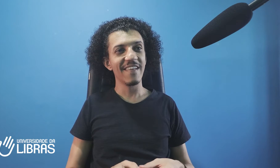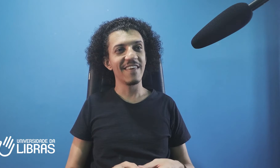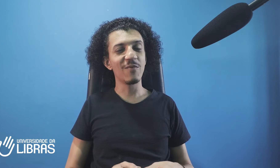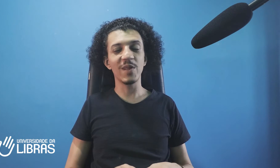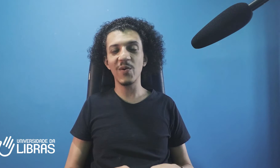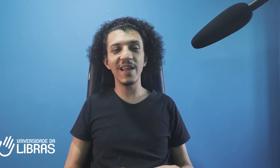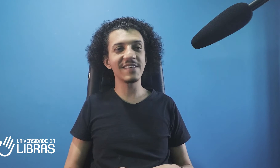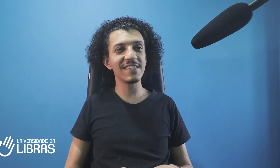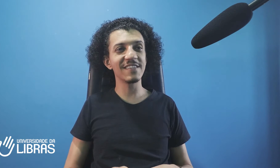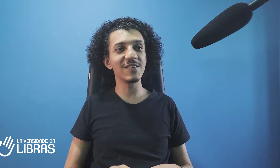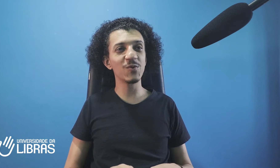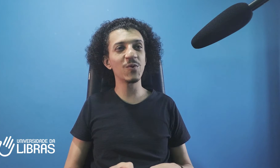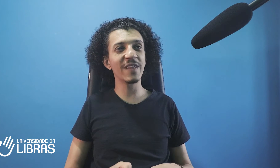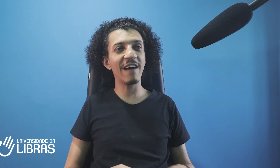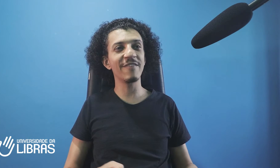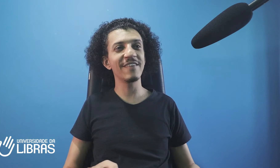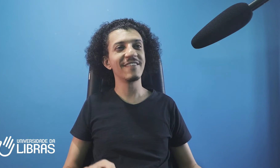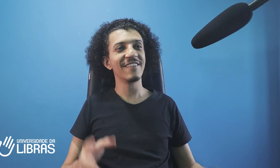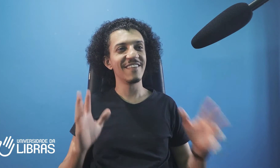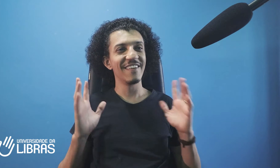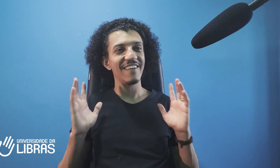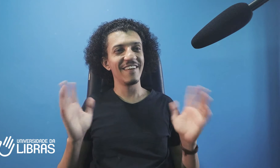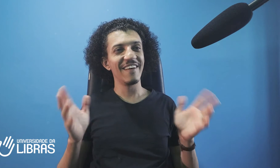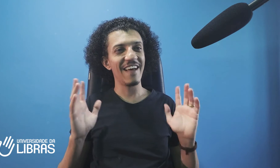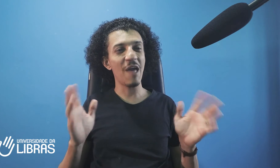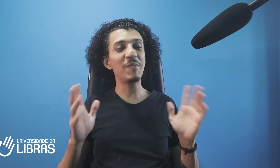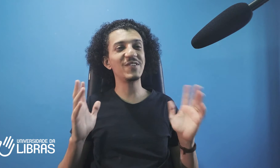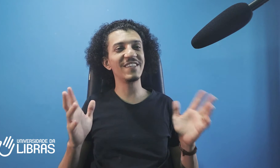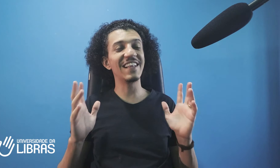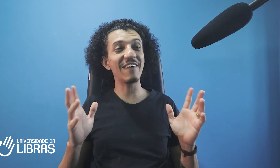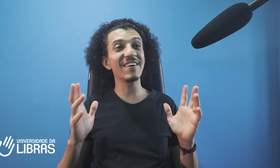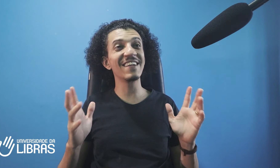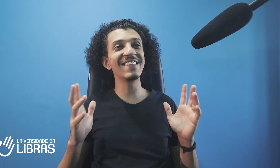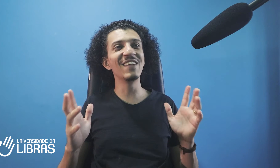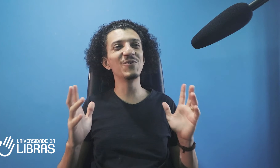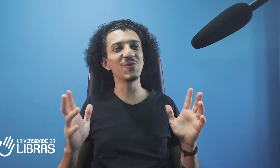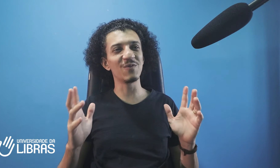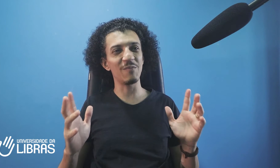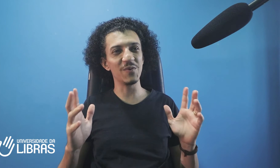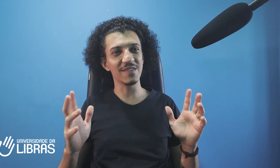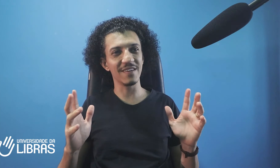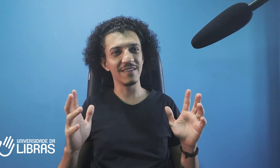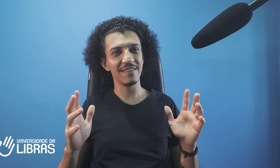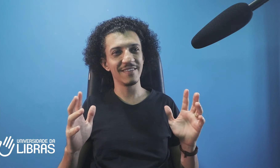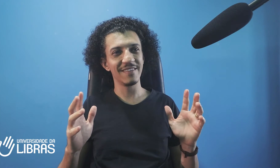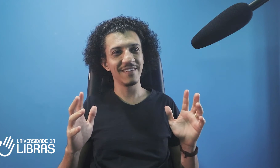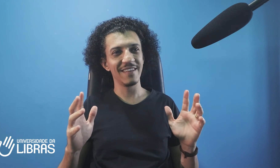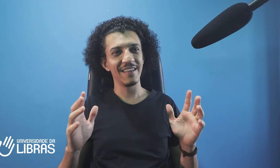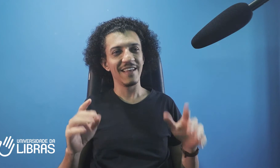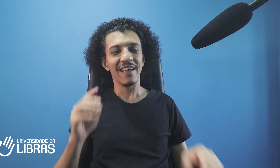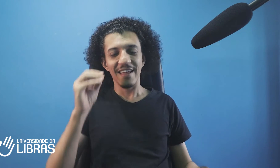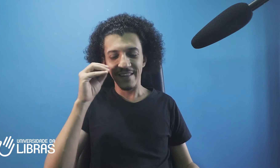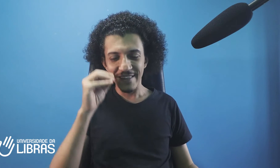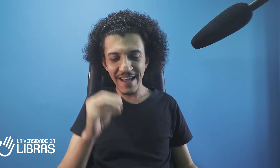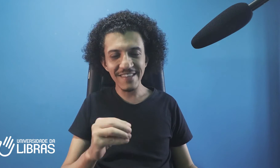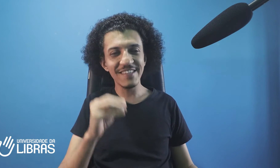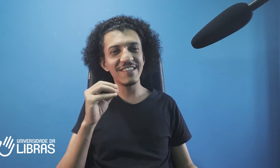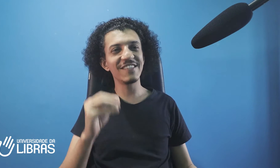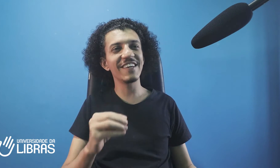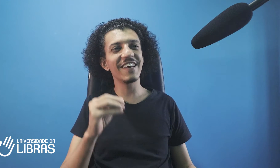bom e quando eu olhei assim esse surdo tava repetindo ele tava tentando junto a música e nesse